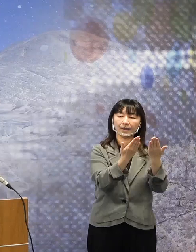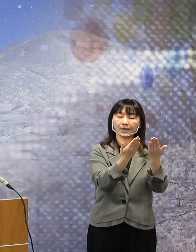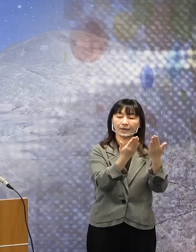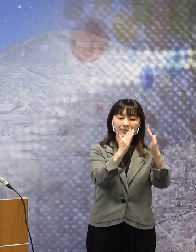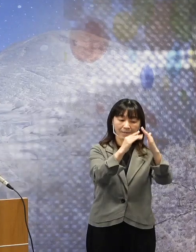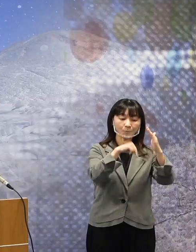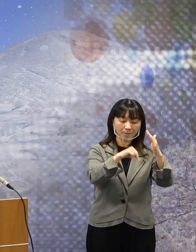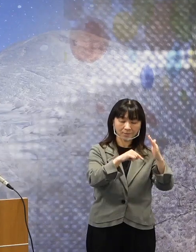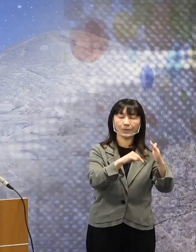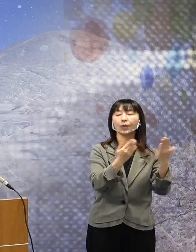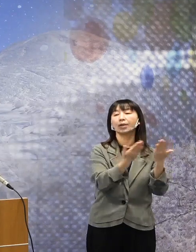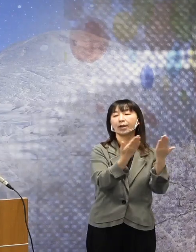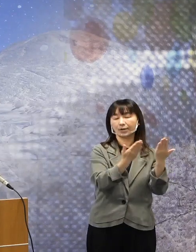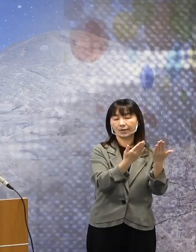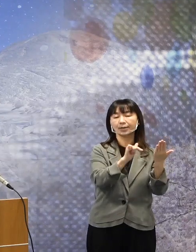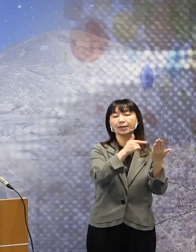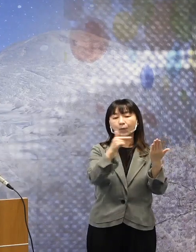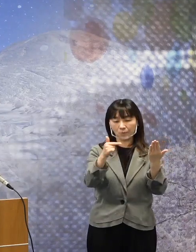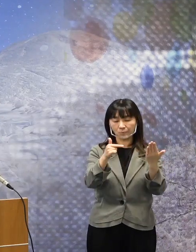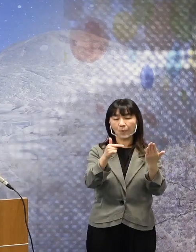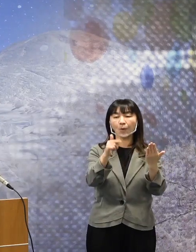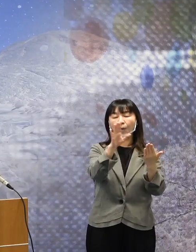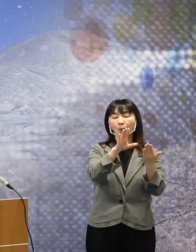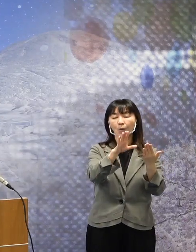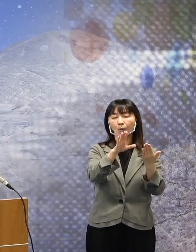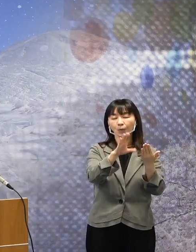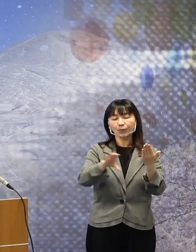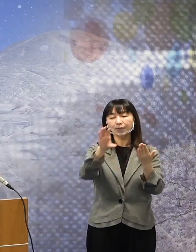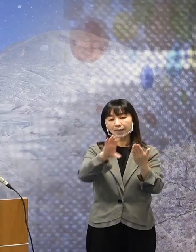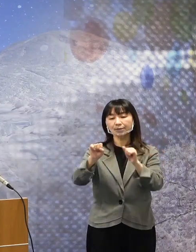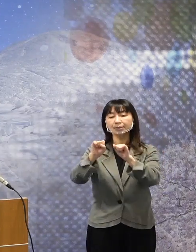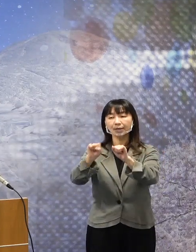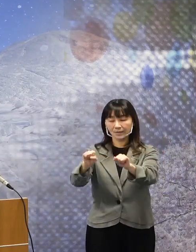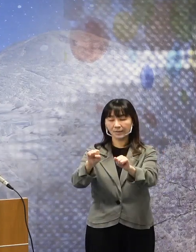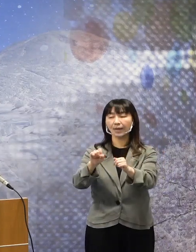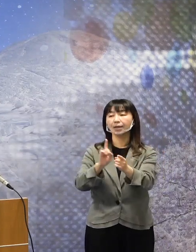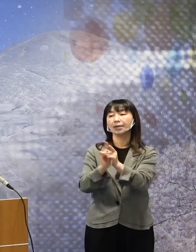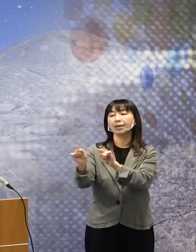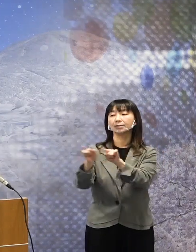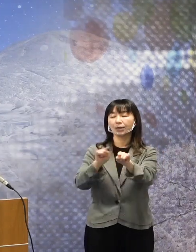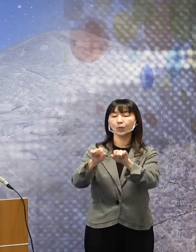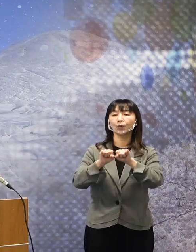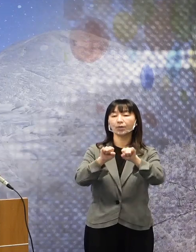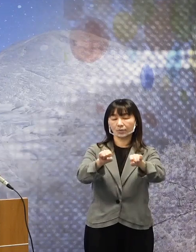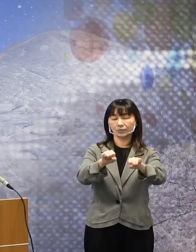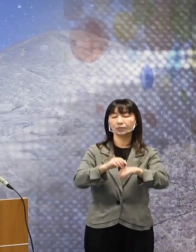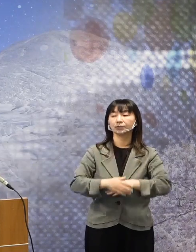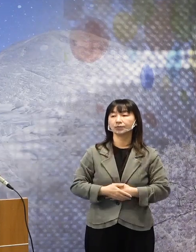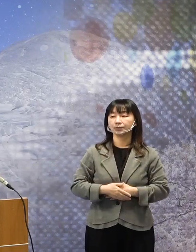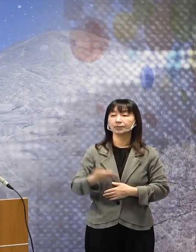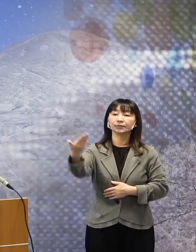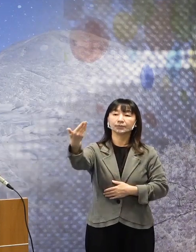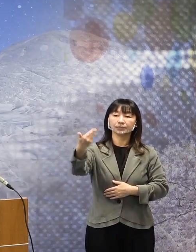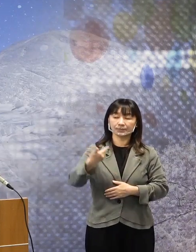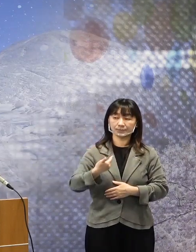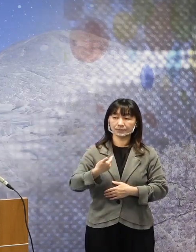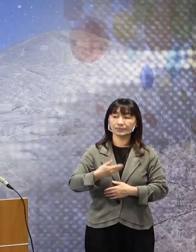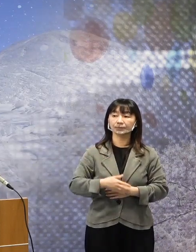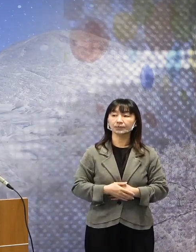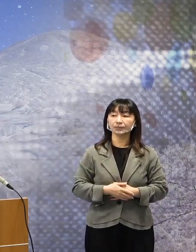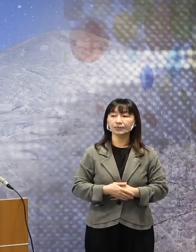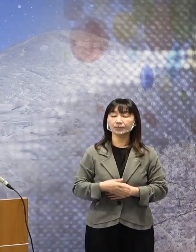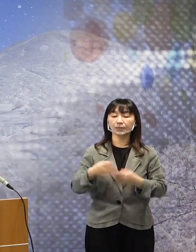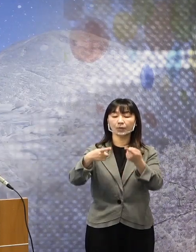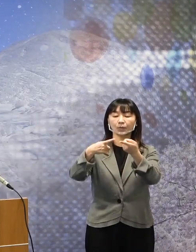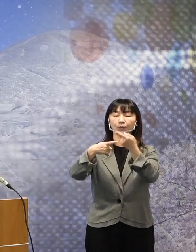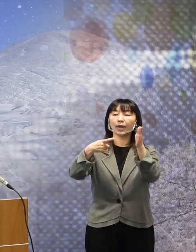ったと思います。ただそうしたものをフル活用総動員して対策を取っていく、そういう考え方です。 すみません、ありがとうございます。上